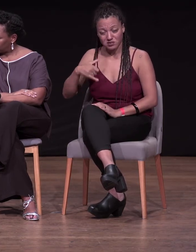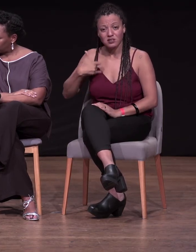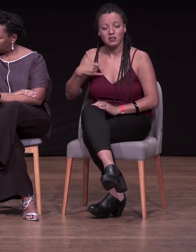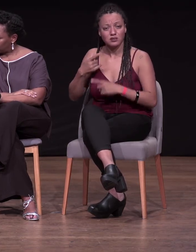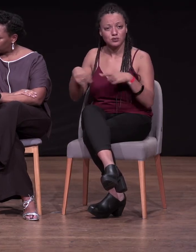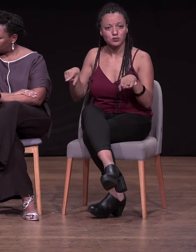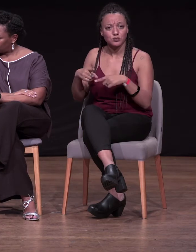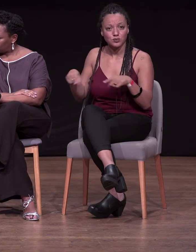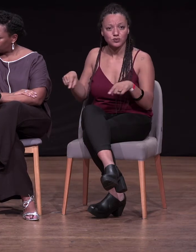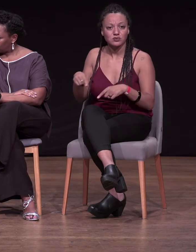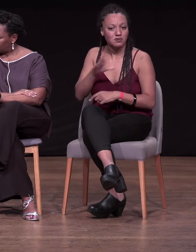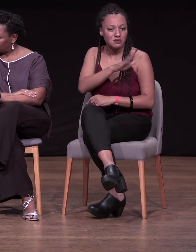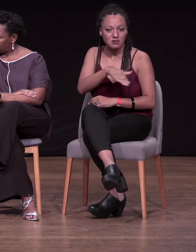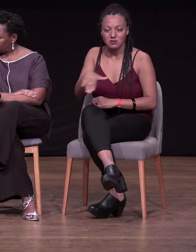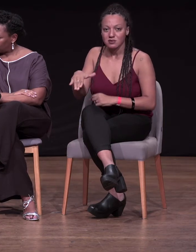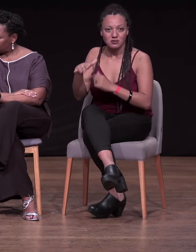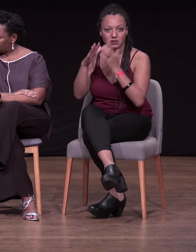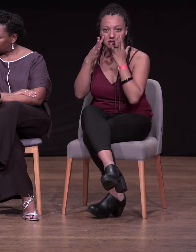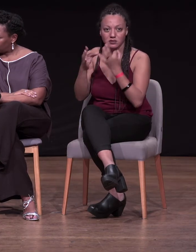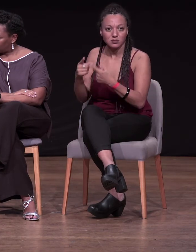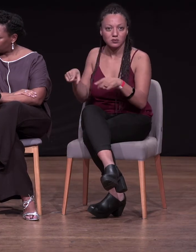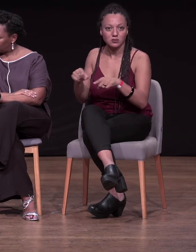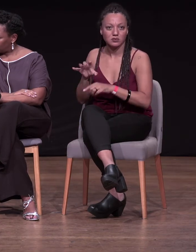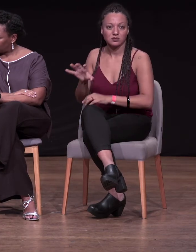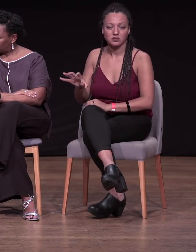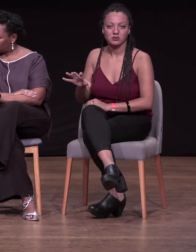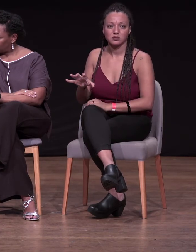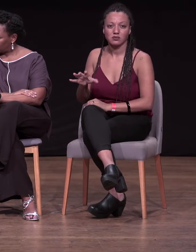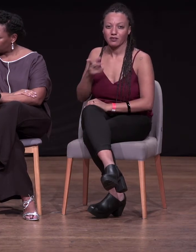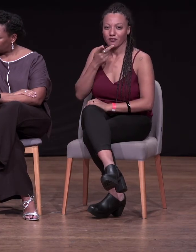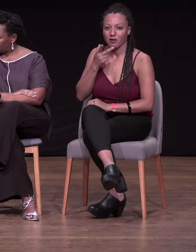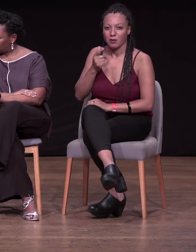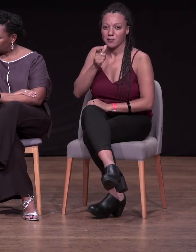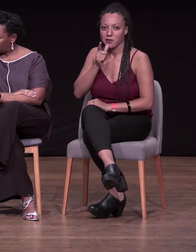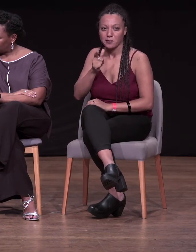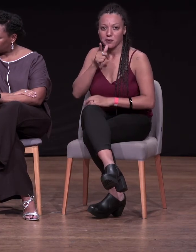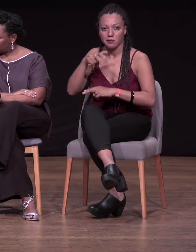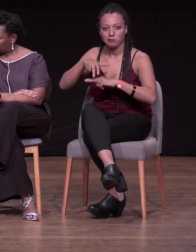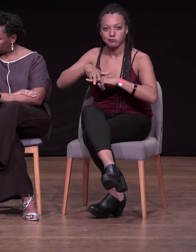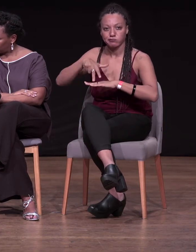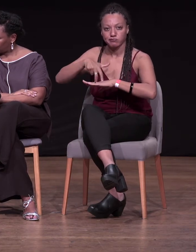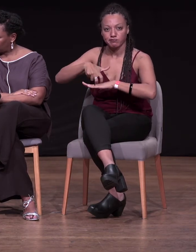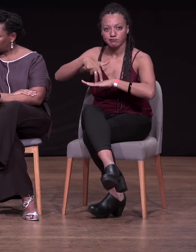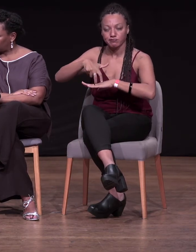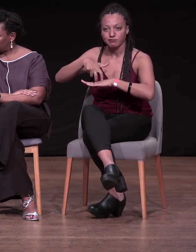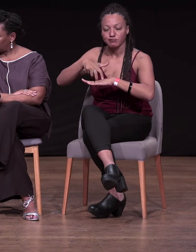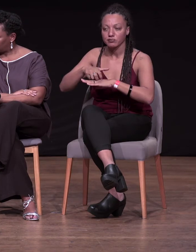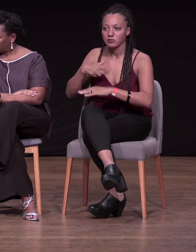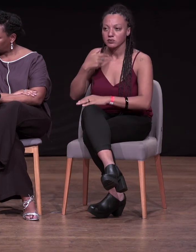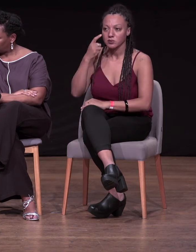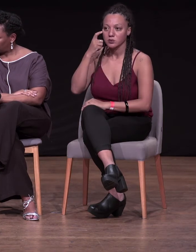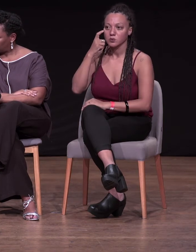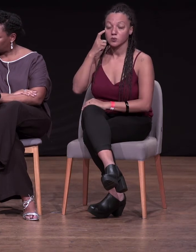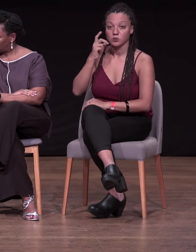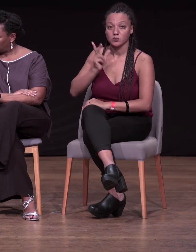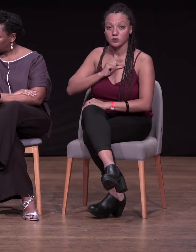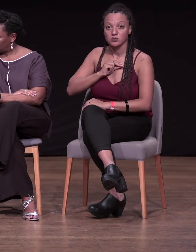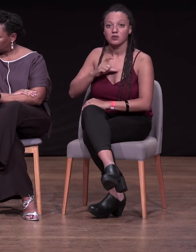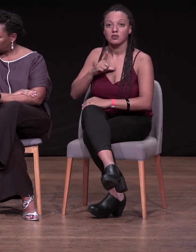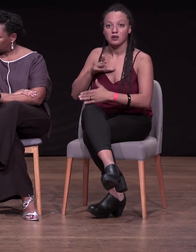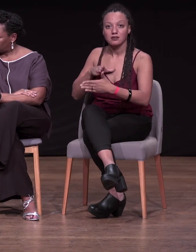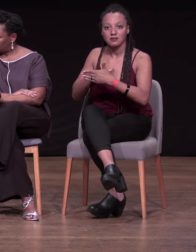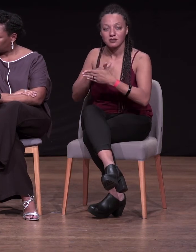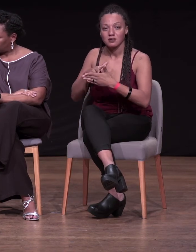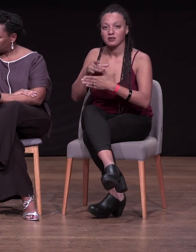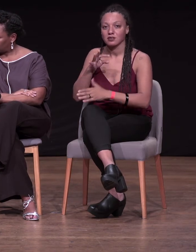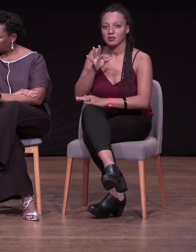e todas as crianças escutam esse funk, e eu fiquei pensando como que é revelador, né? De tabus e de questões que, de fato, a